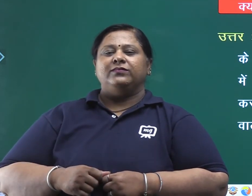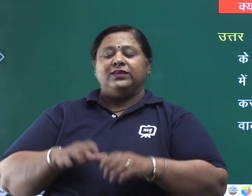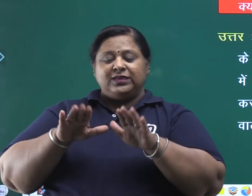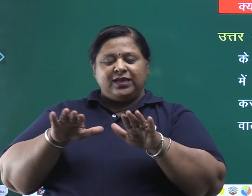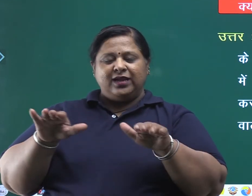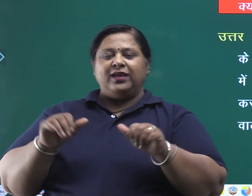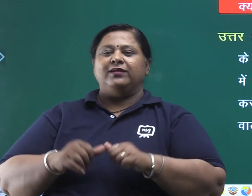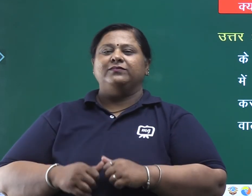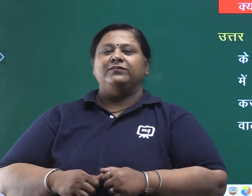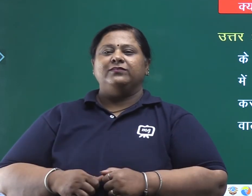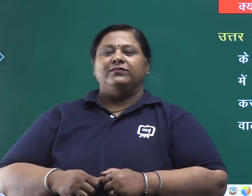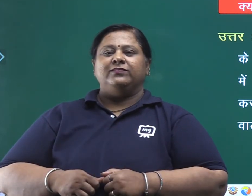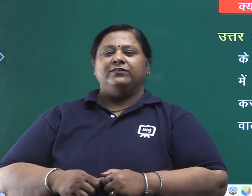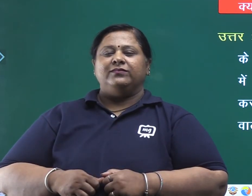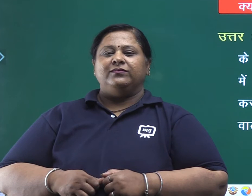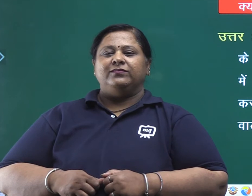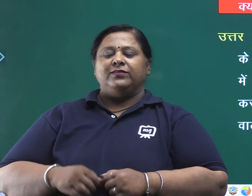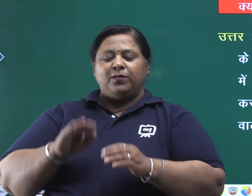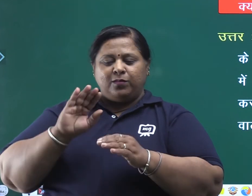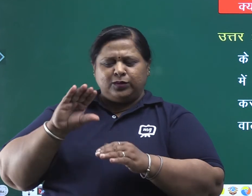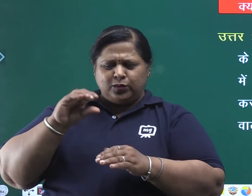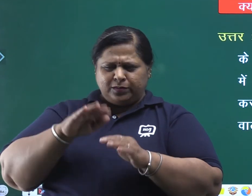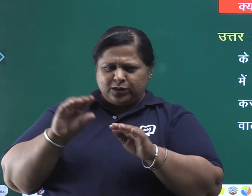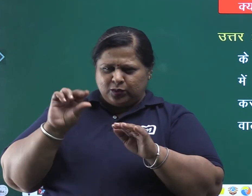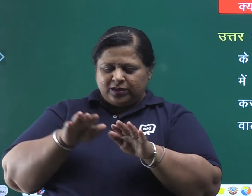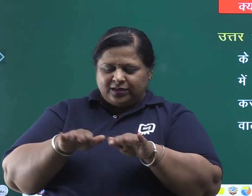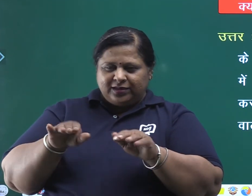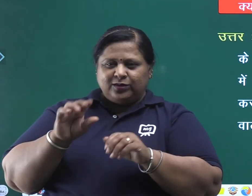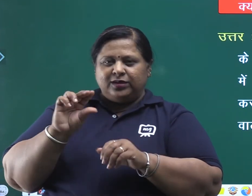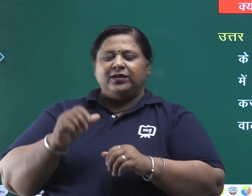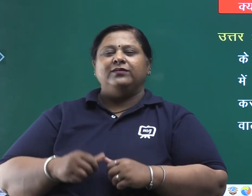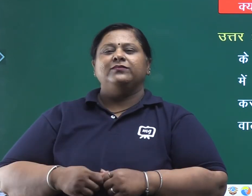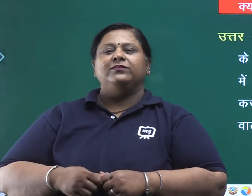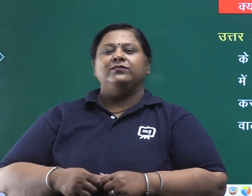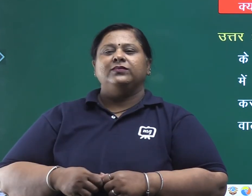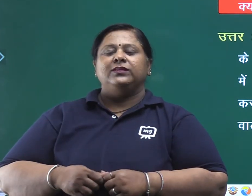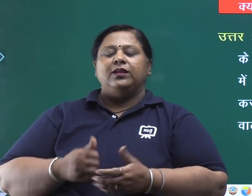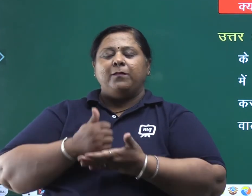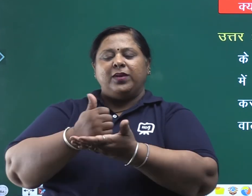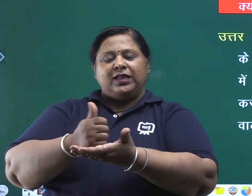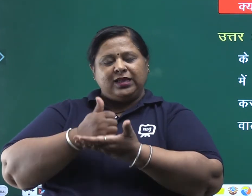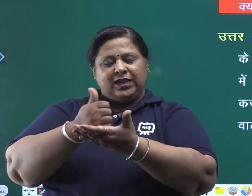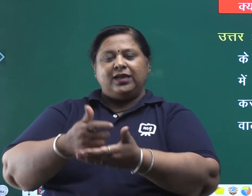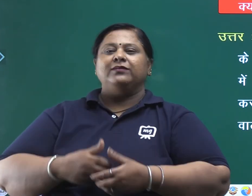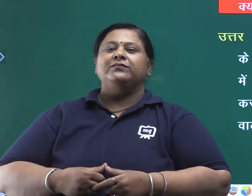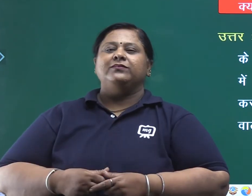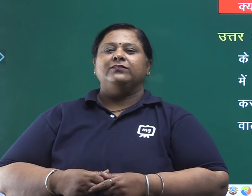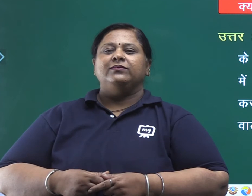चिड़िया के बच्चों की मदद के लिए